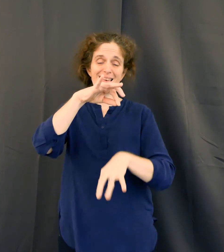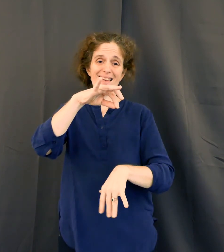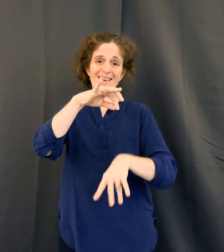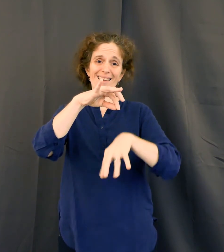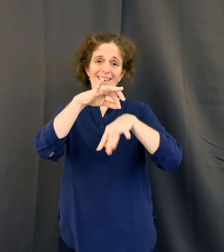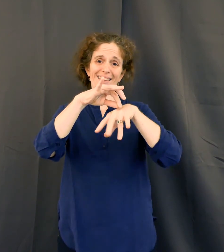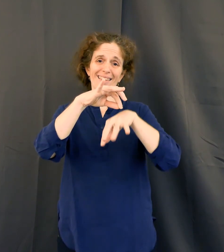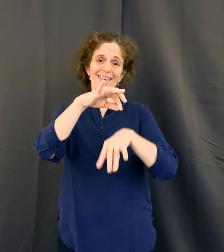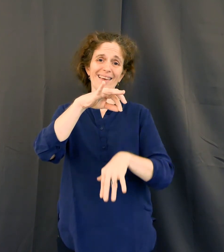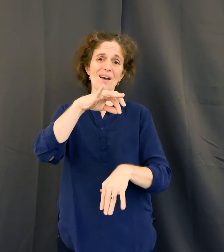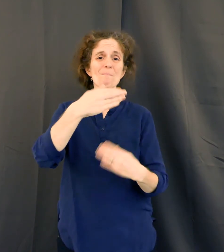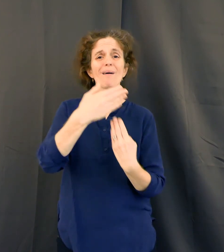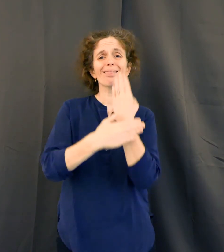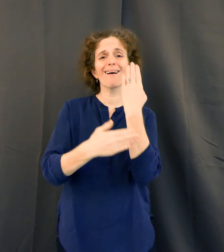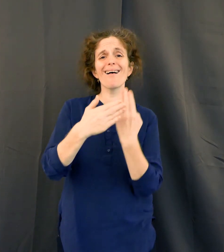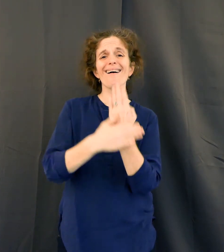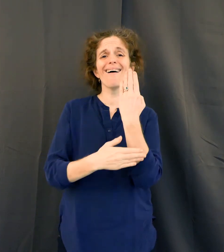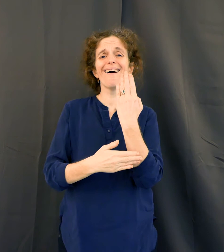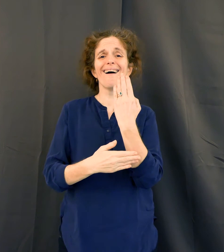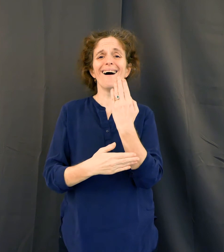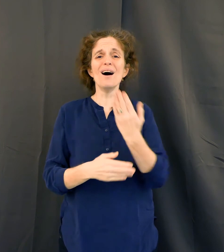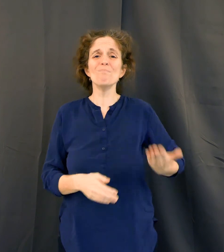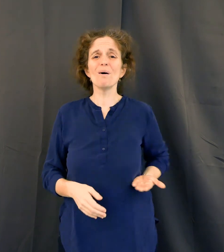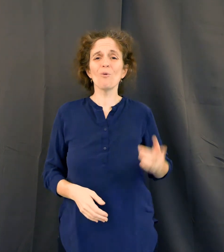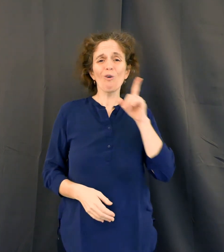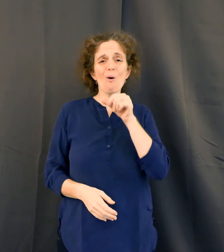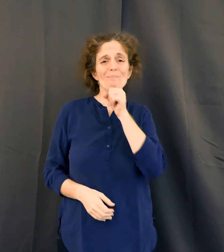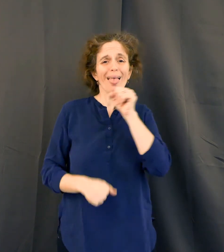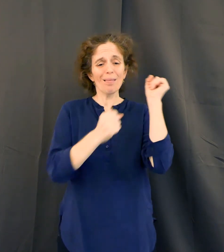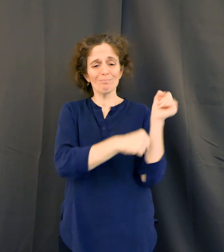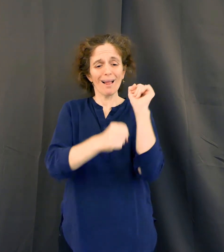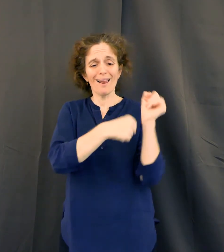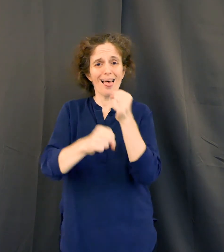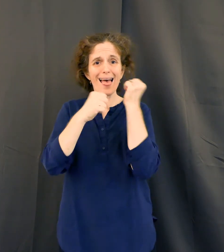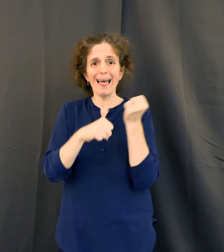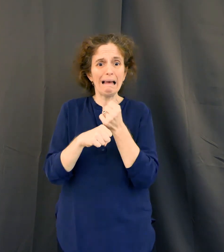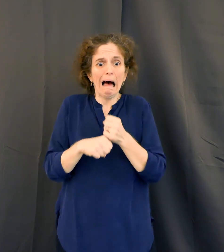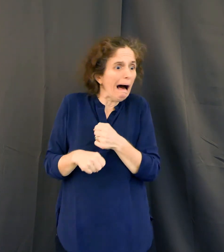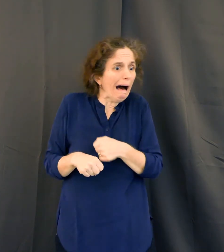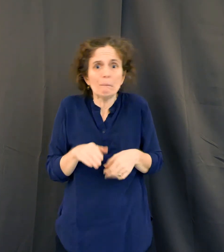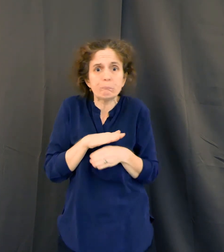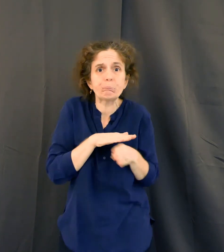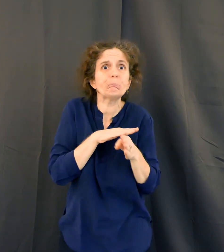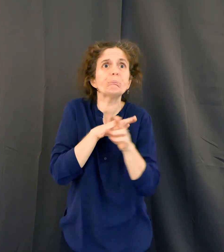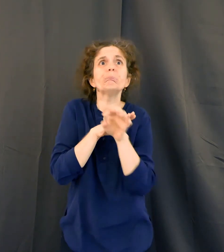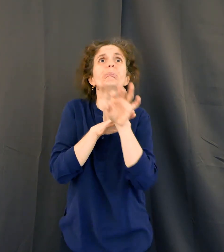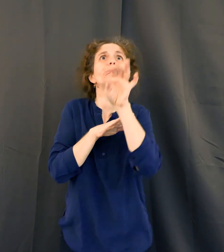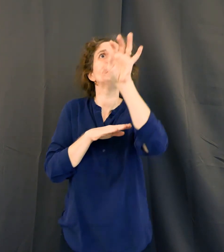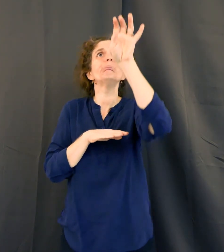les araignées, les pauvres, ont été chassées ce matin. La mère et la grand-mère ont fait le